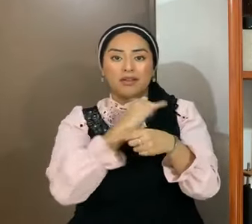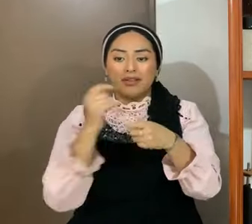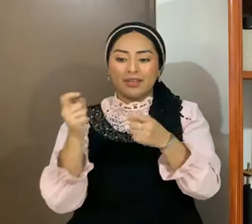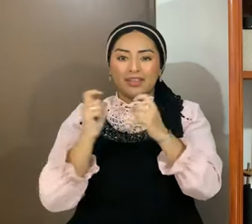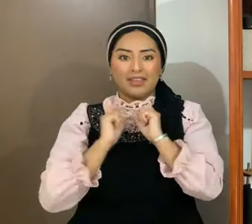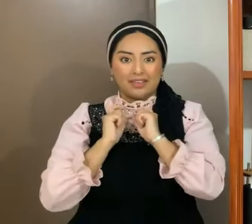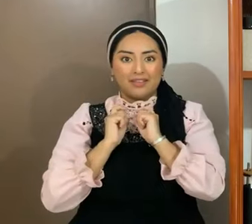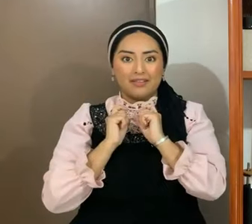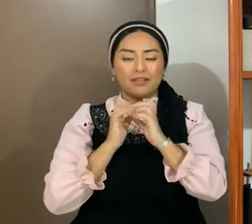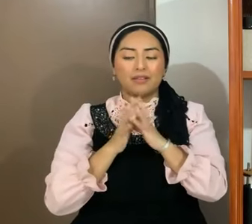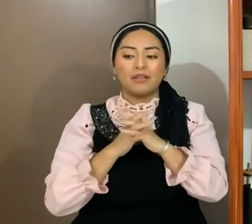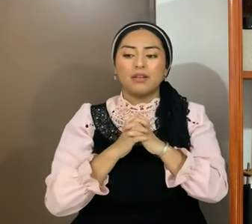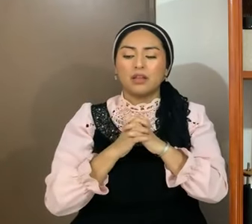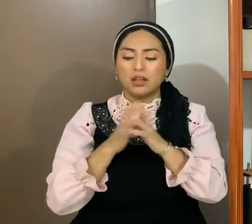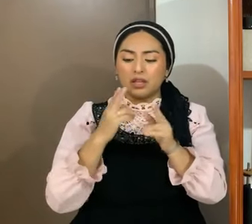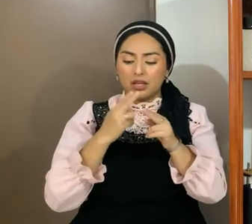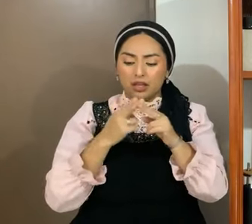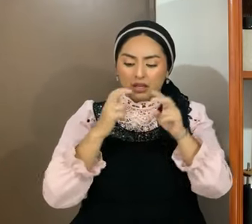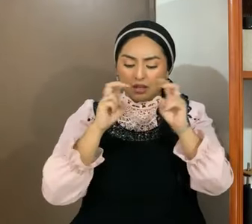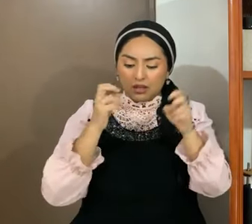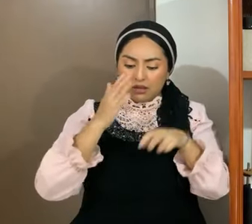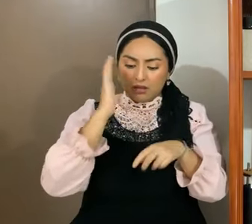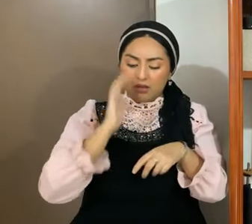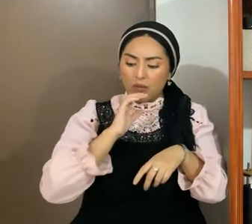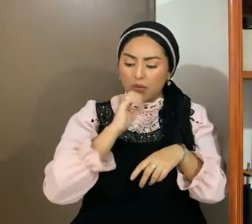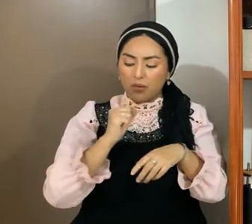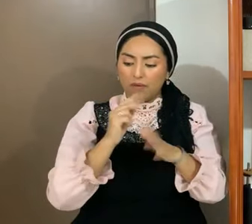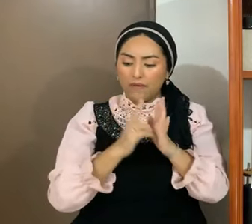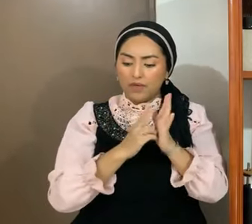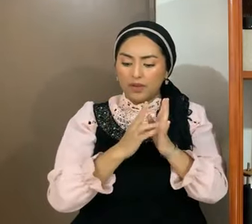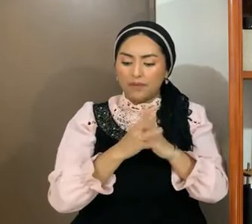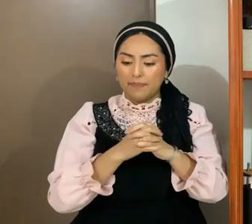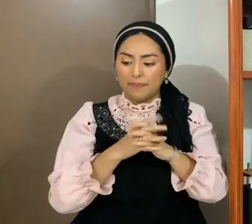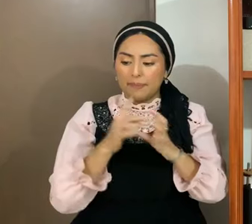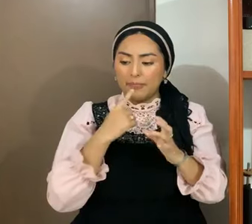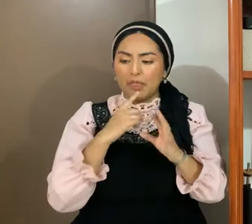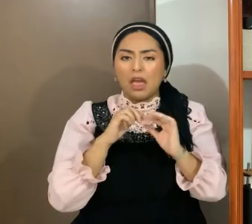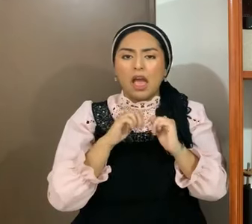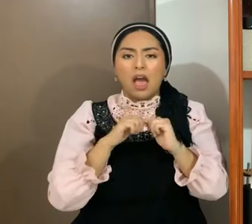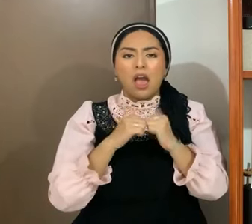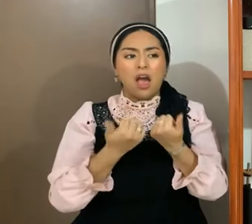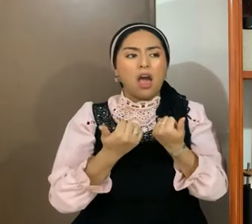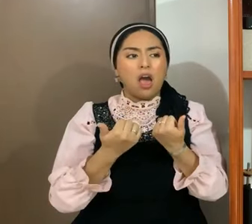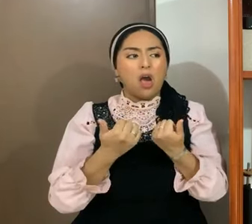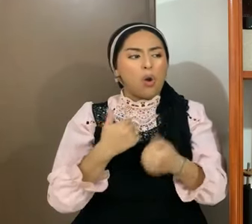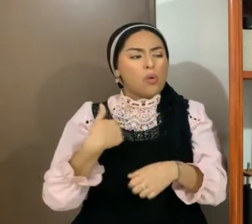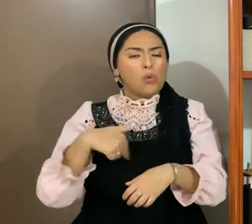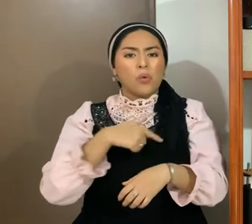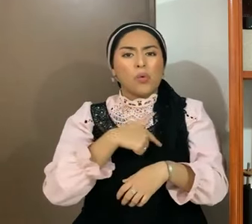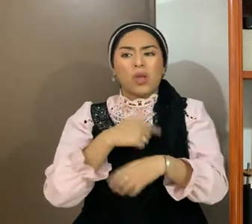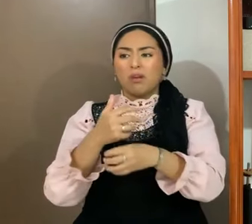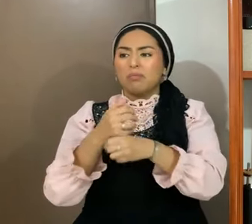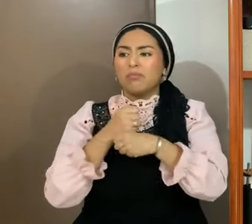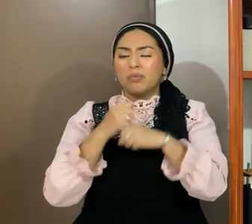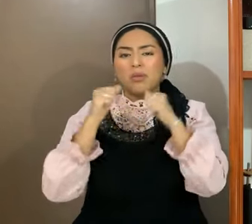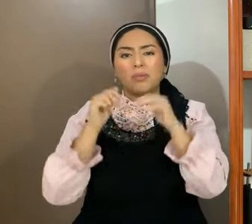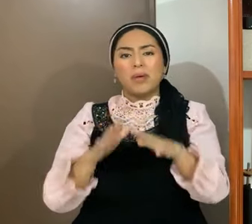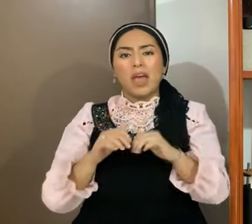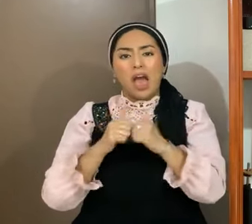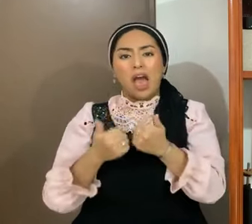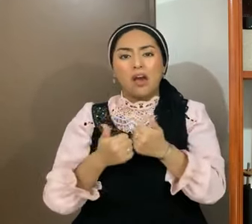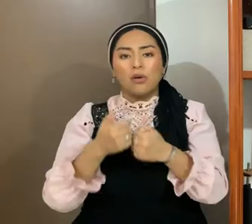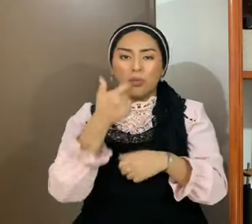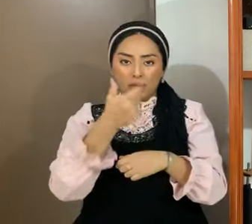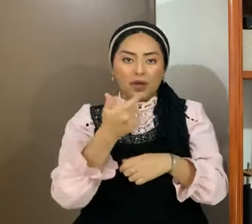buscar en este canal, es muy interesante. ¿Cómo se puede ser bendecido? ¿Cómo se hace para ser